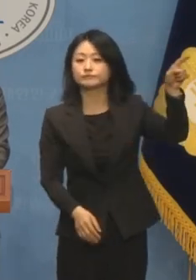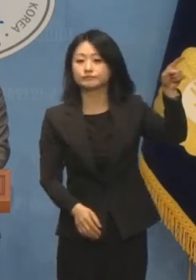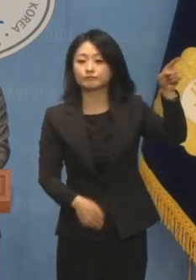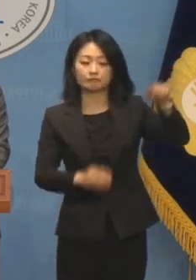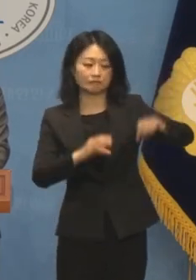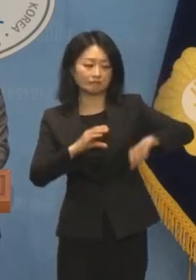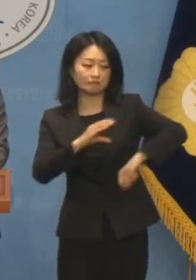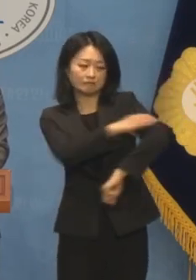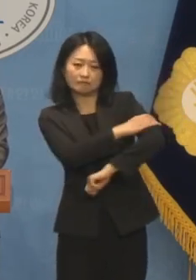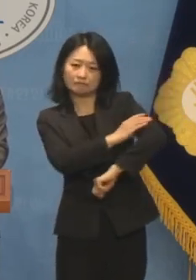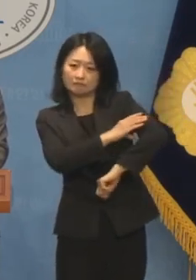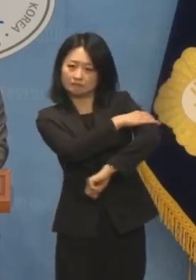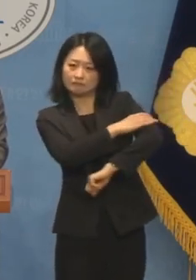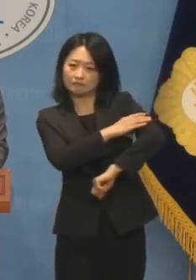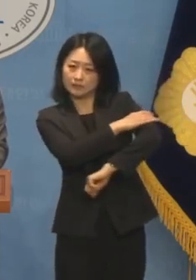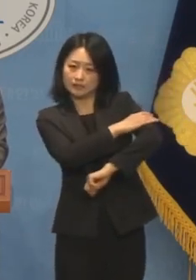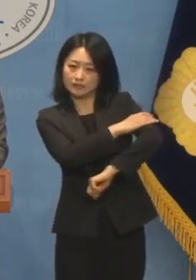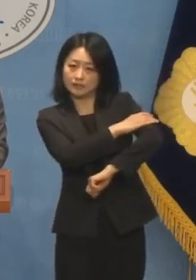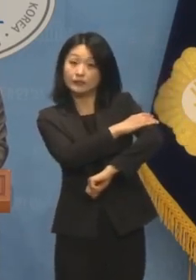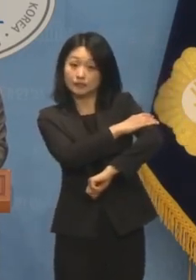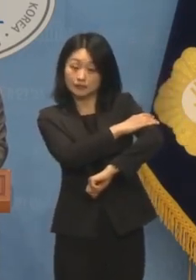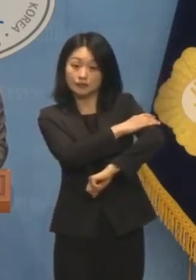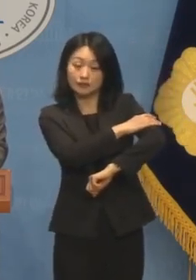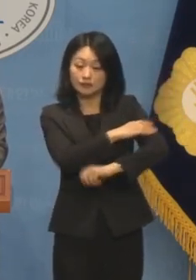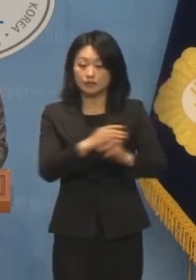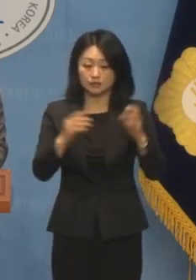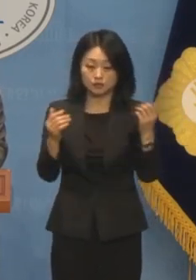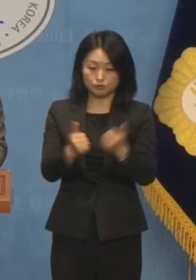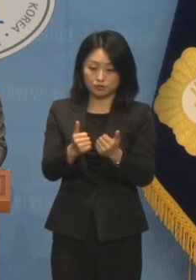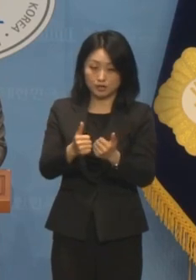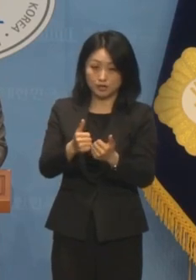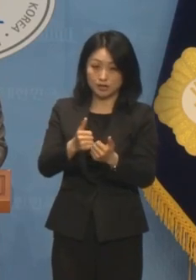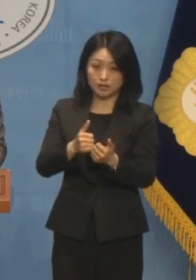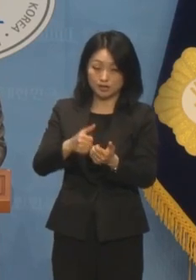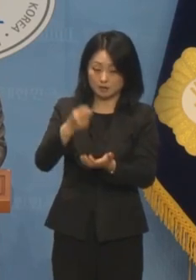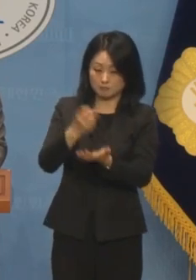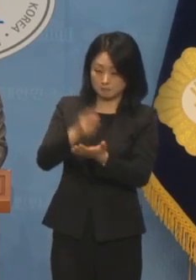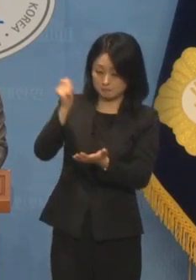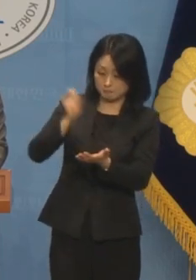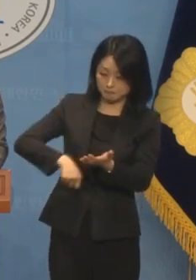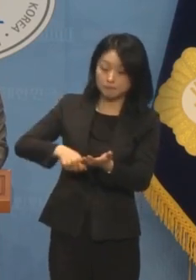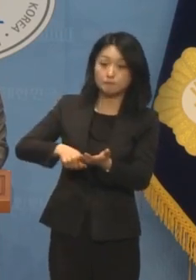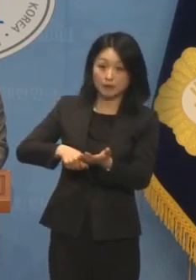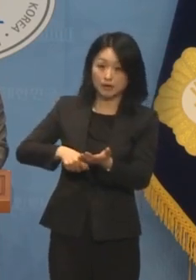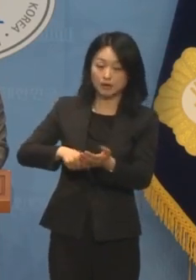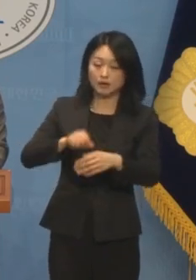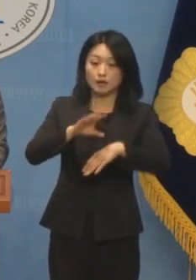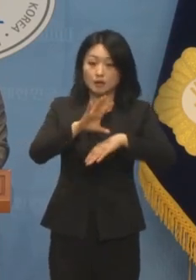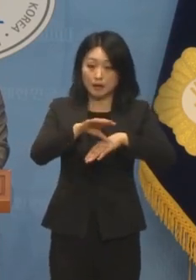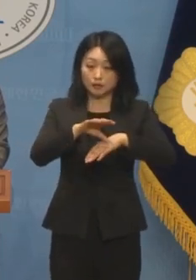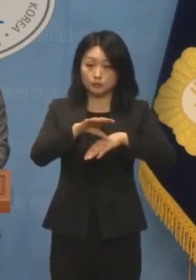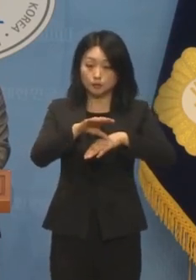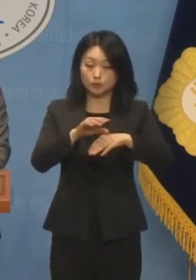권한을 과도하게 남용해 왔습니다. 국회 의결을 받은 야당 추천 방송통신위원회